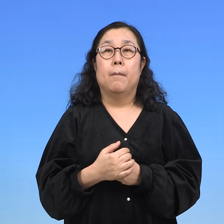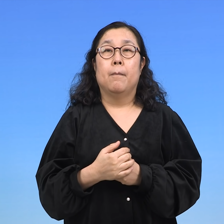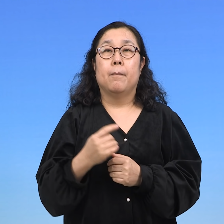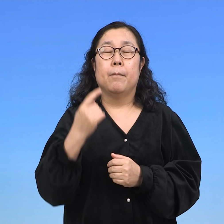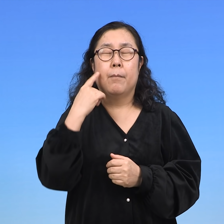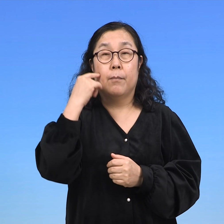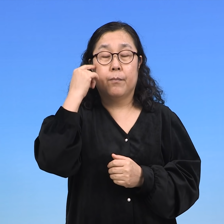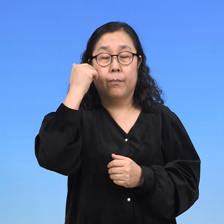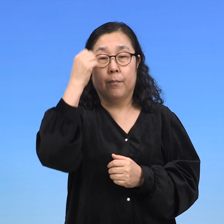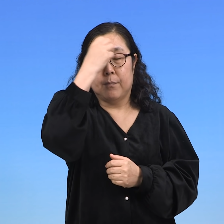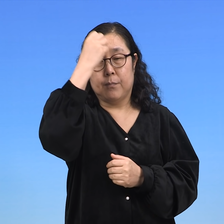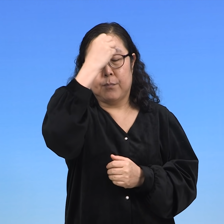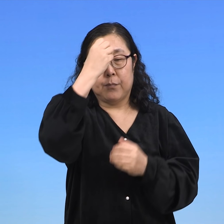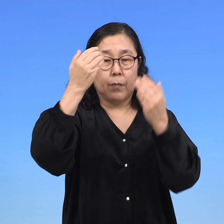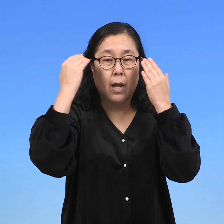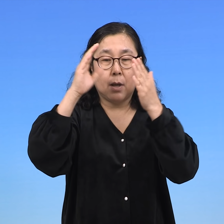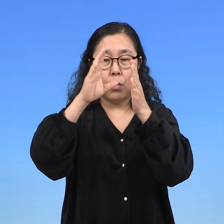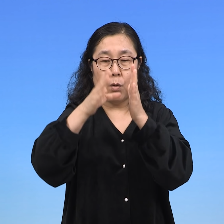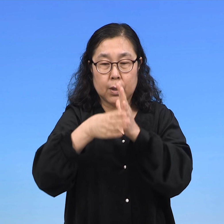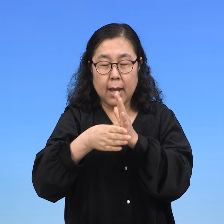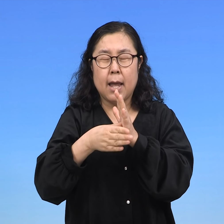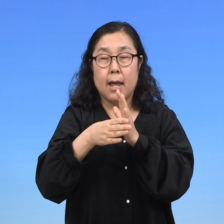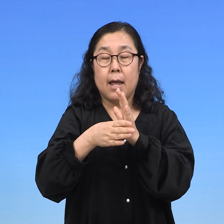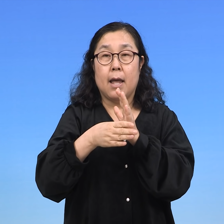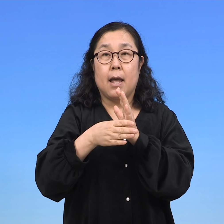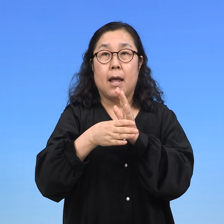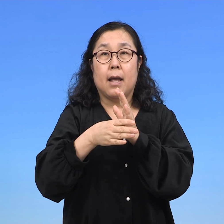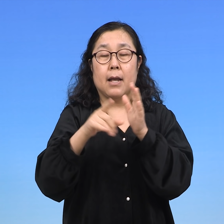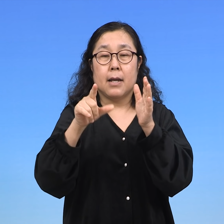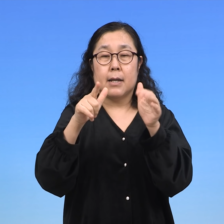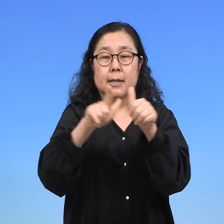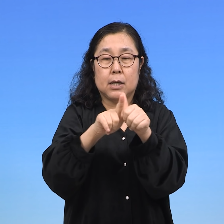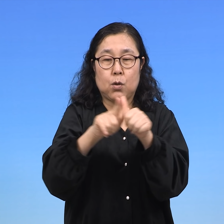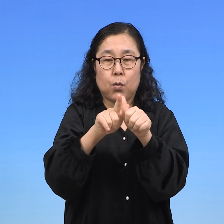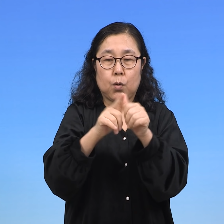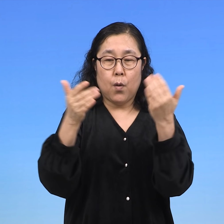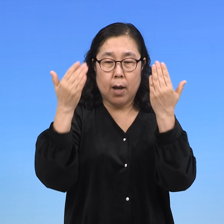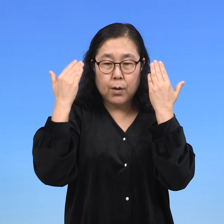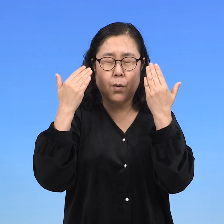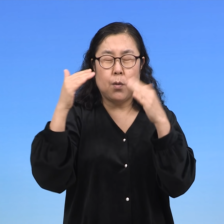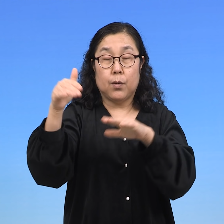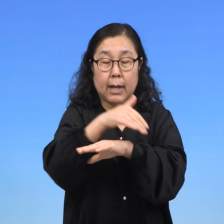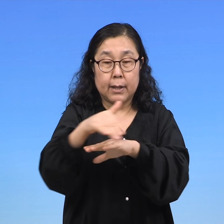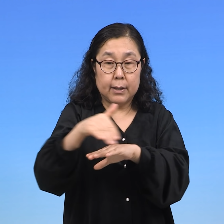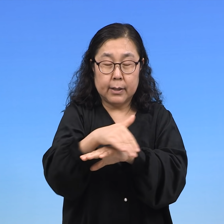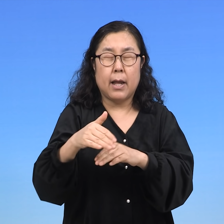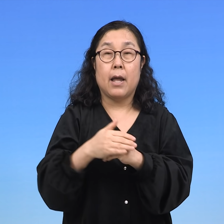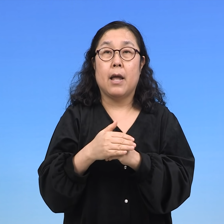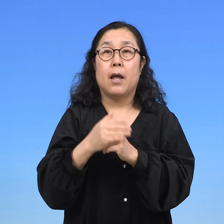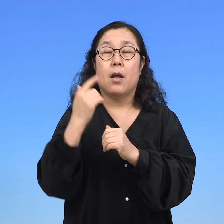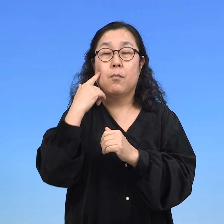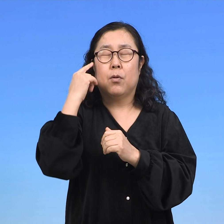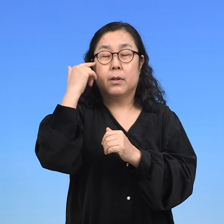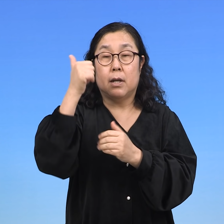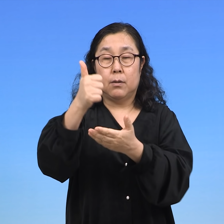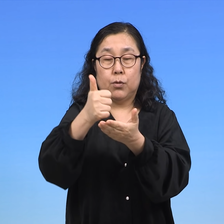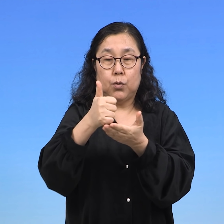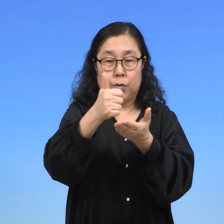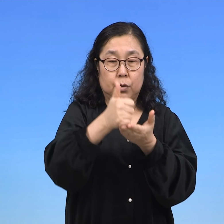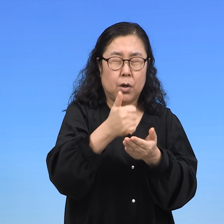이 목사님이 고등학교 시절에 미션 스쿨을 다녔는데요, 그러다 보니까 1년에 한두 번 이제 목사님들을